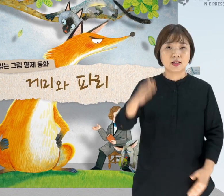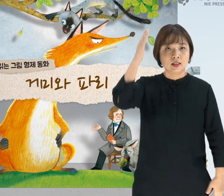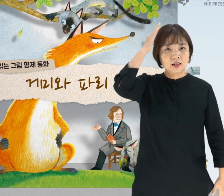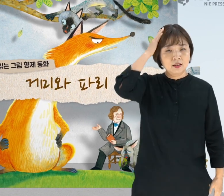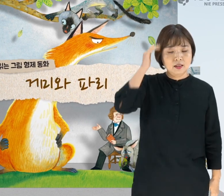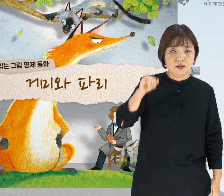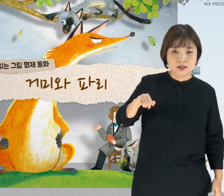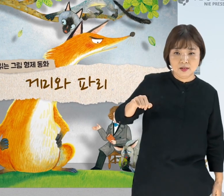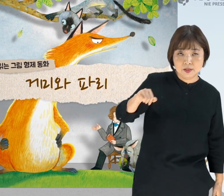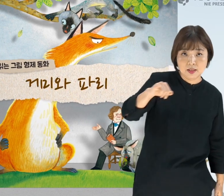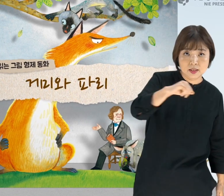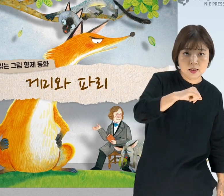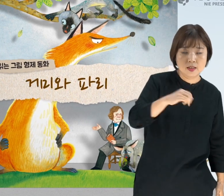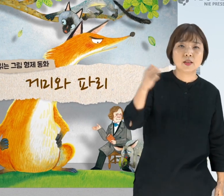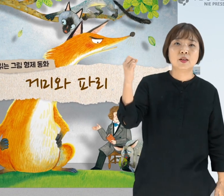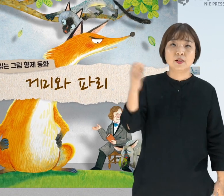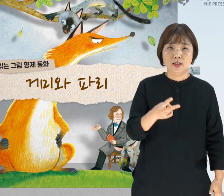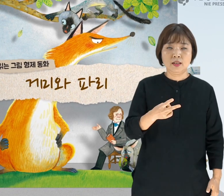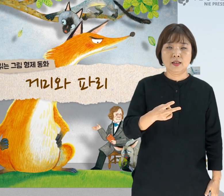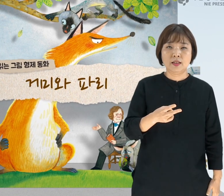거미와 파리